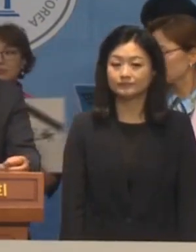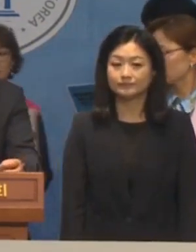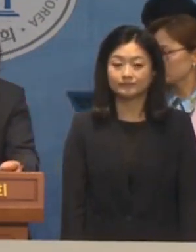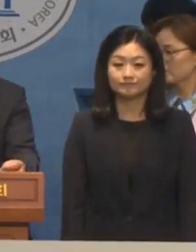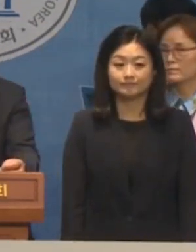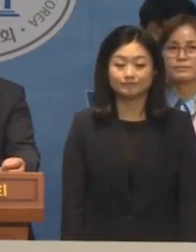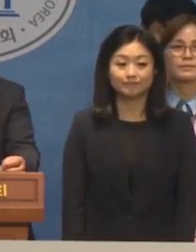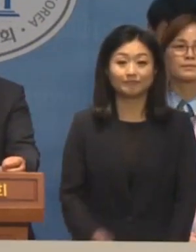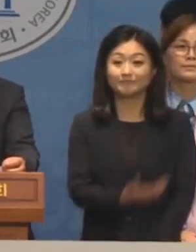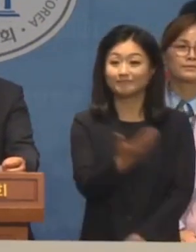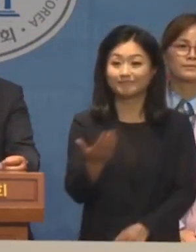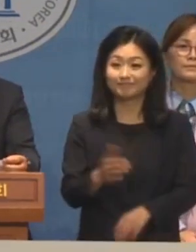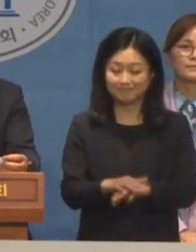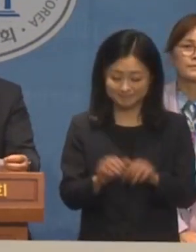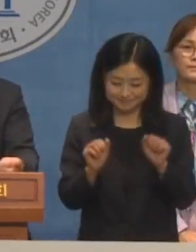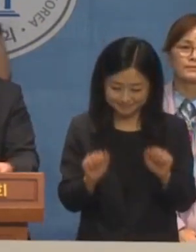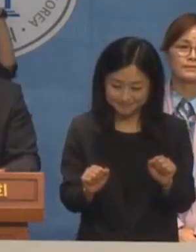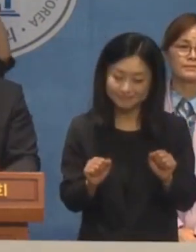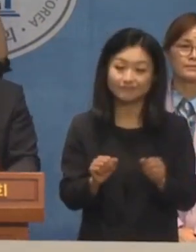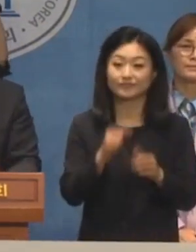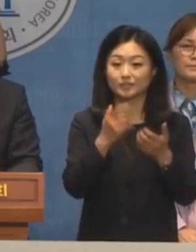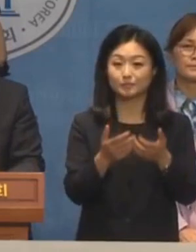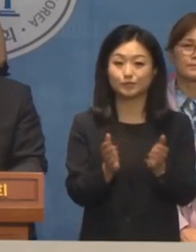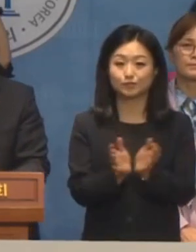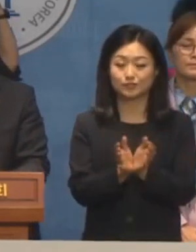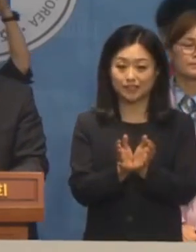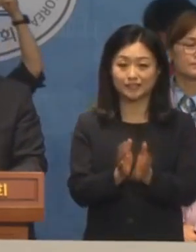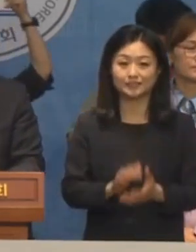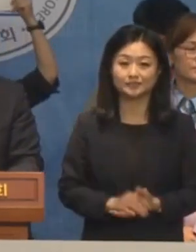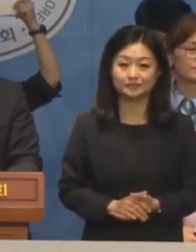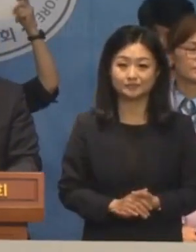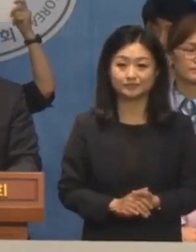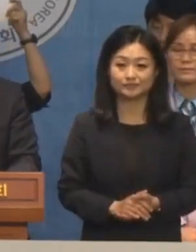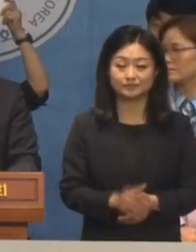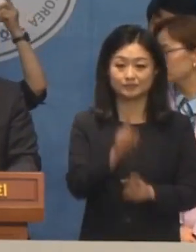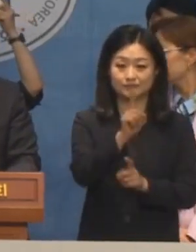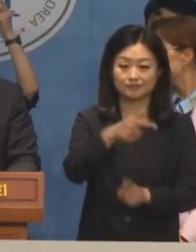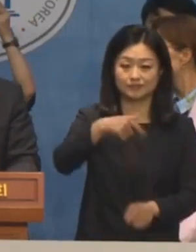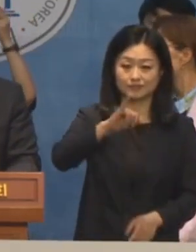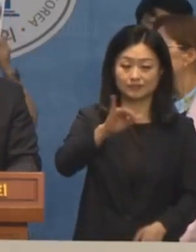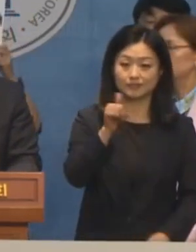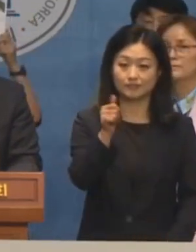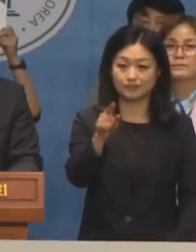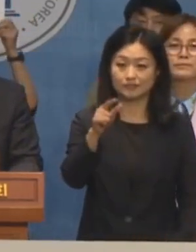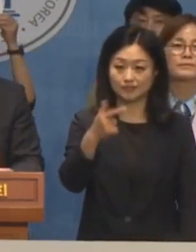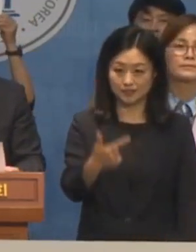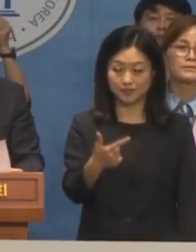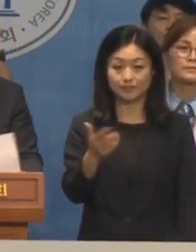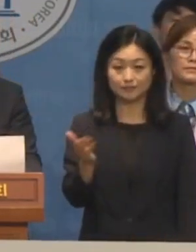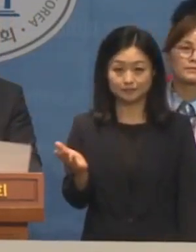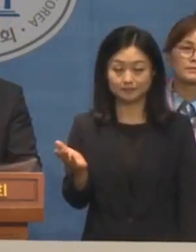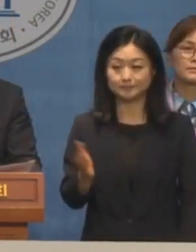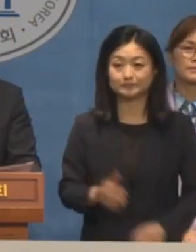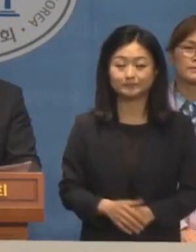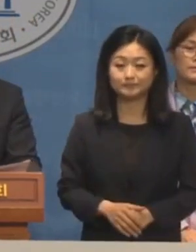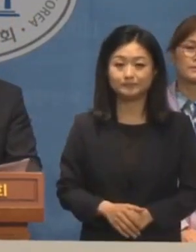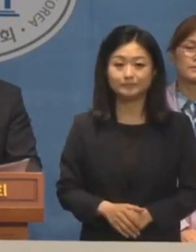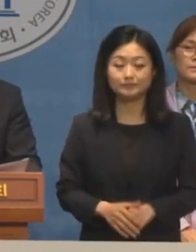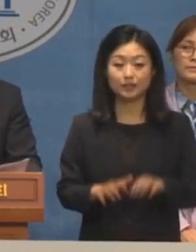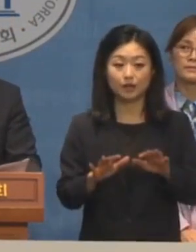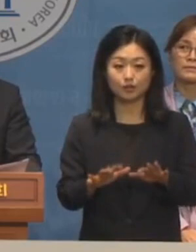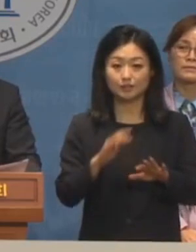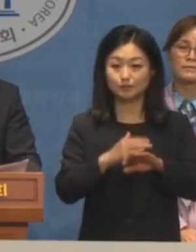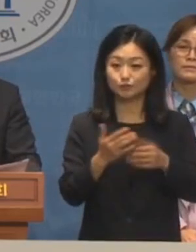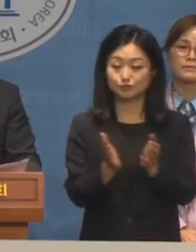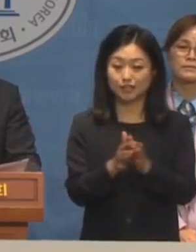예, 언론인 여러분 안녕하십니까? 저 더불어민주당 고양시병 국회의원 이기현입니다. 오늘 저를 포함한